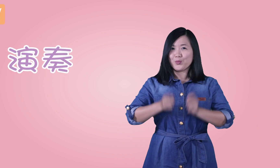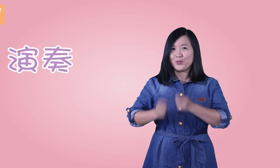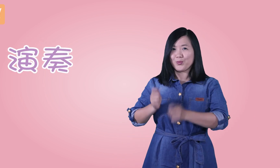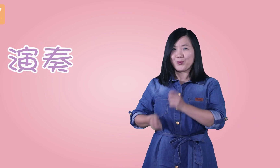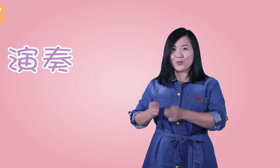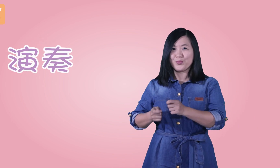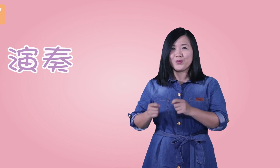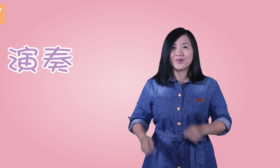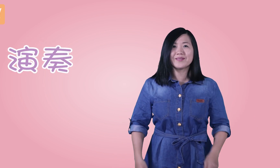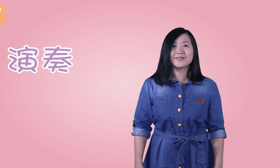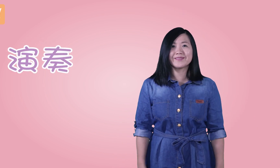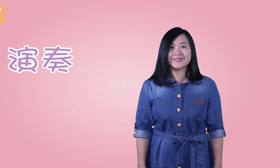演奏，